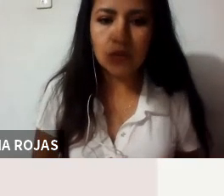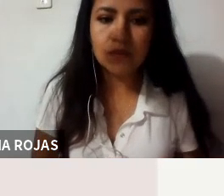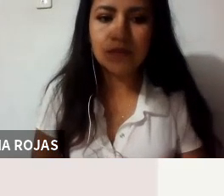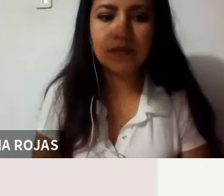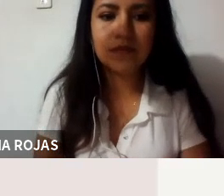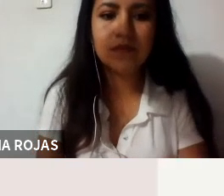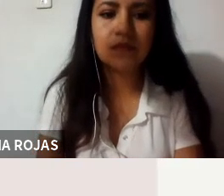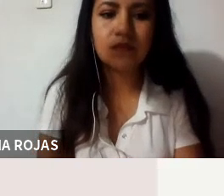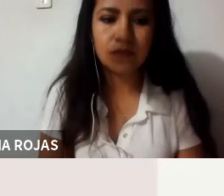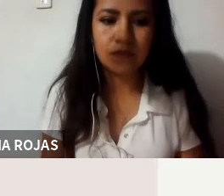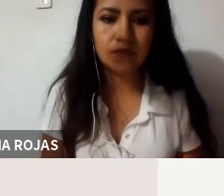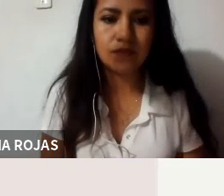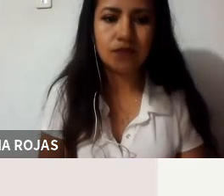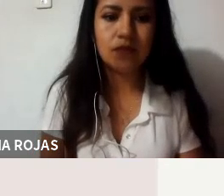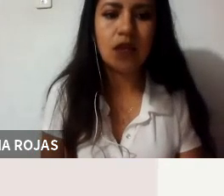Salud,